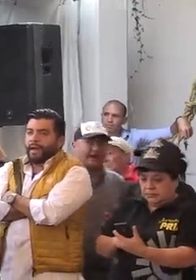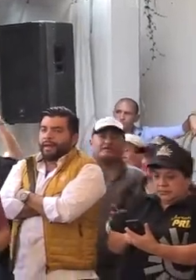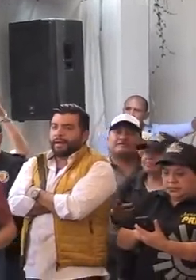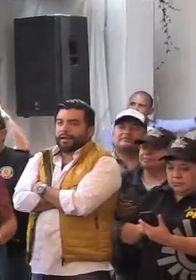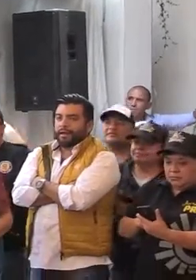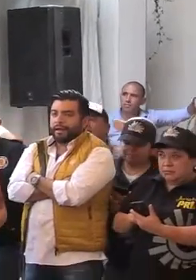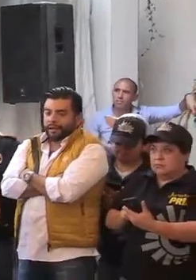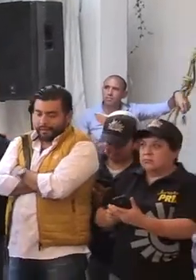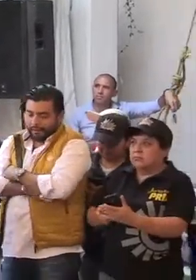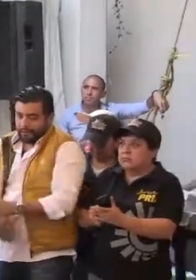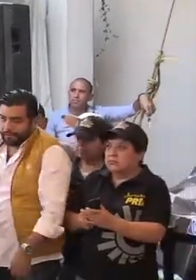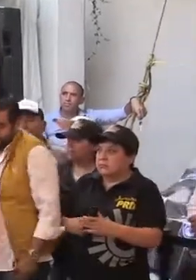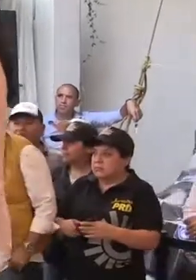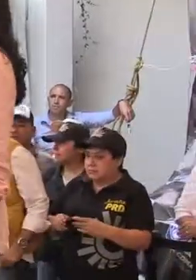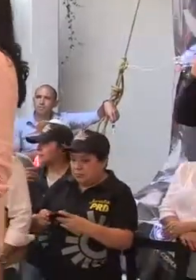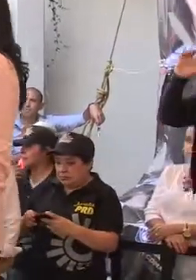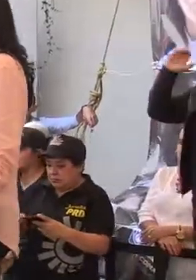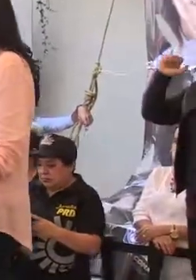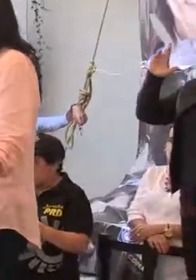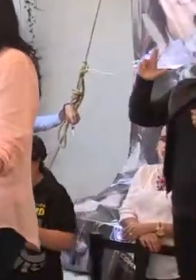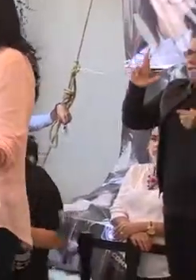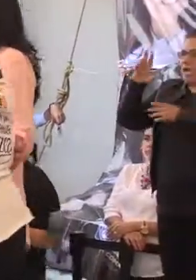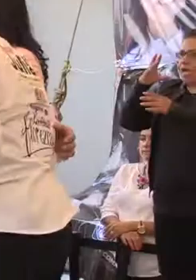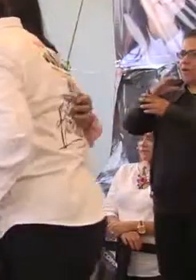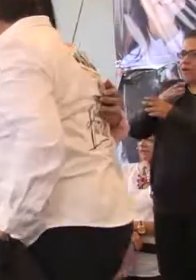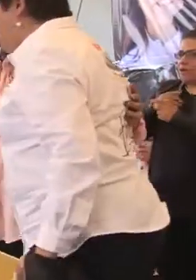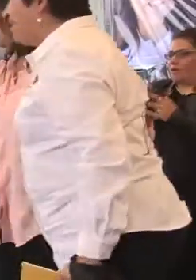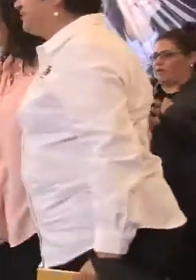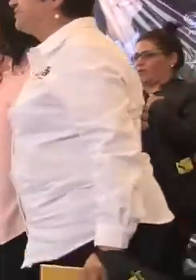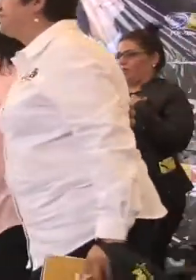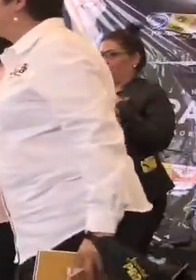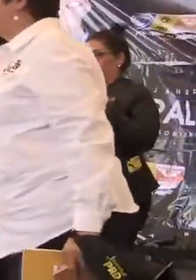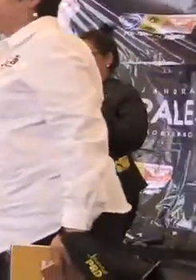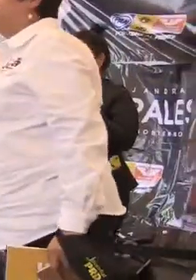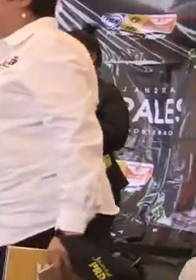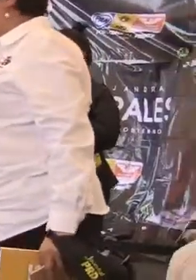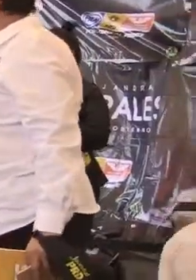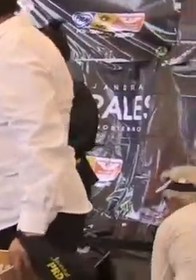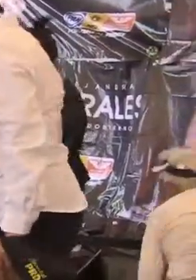¡Que viva nuestro compañero Oscar! ¡Que viva